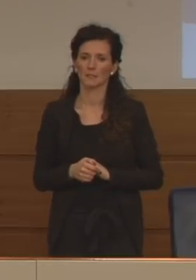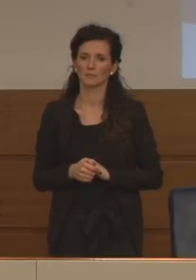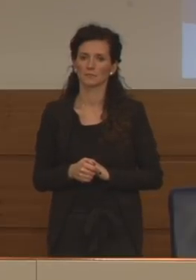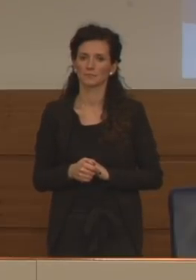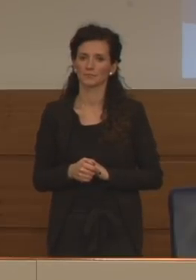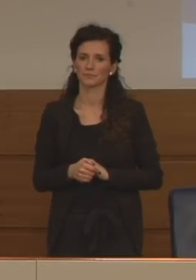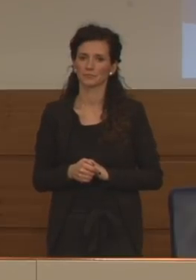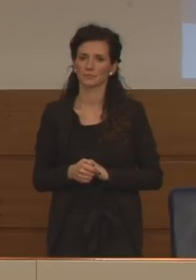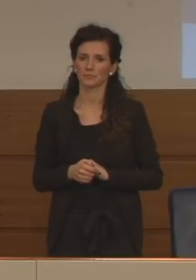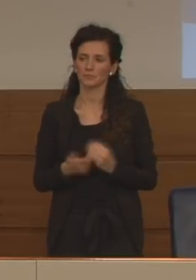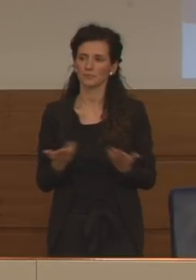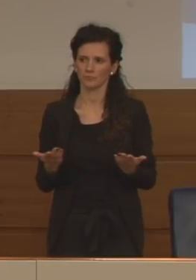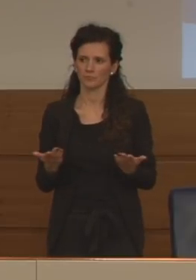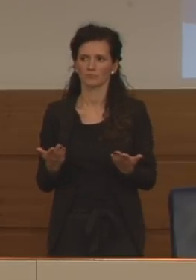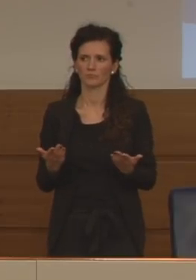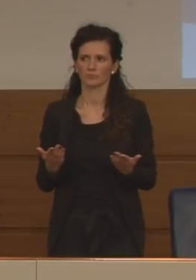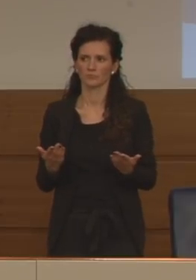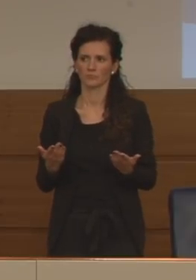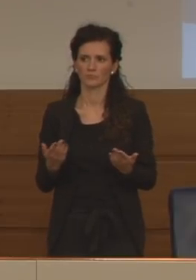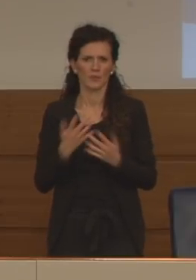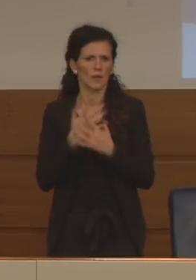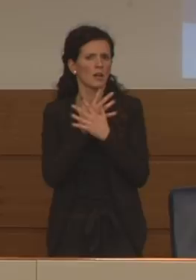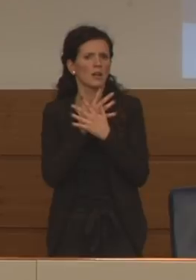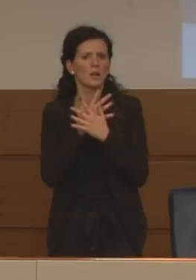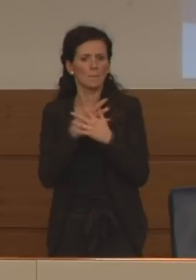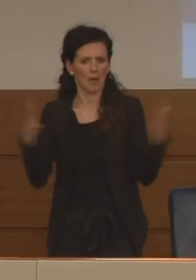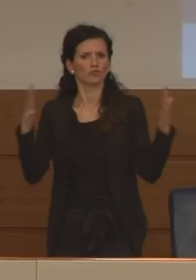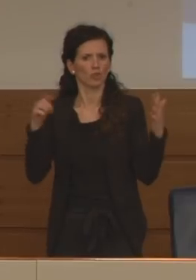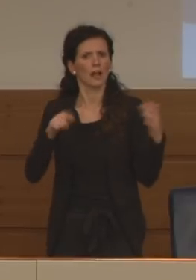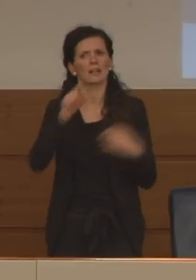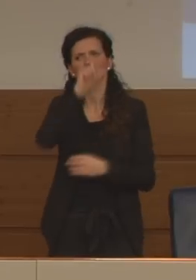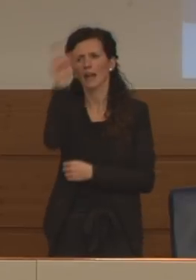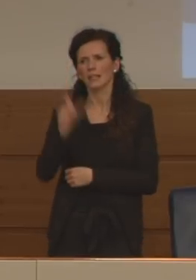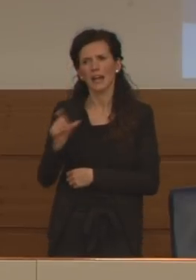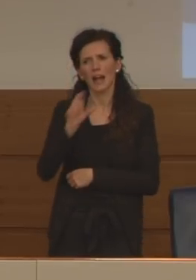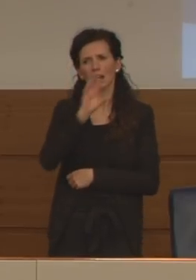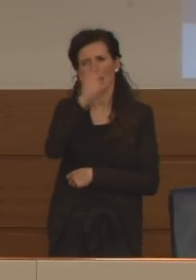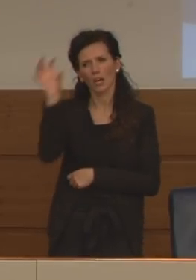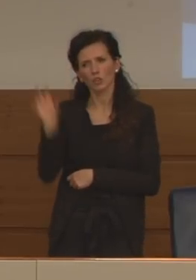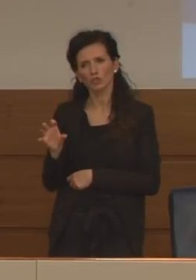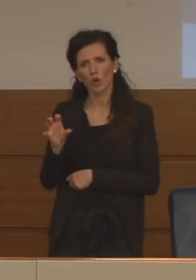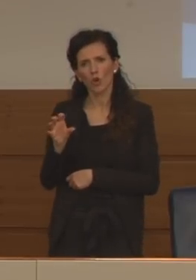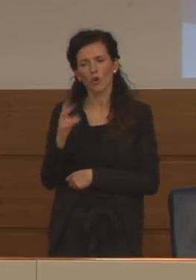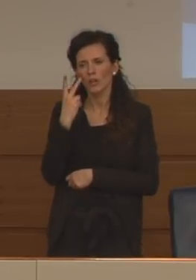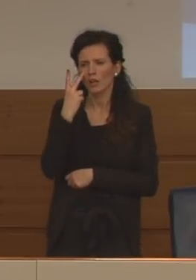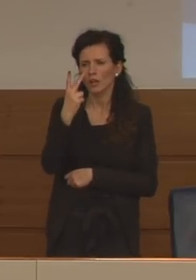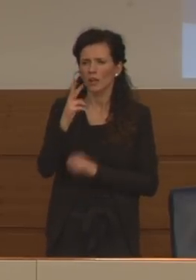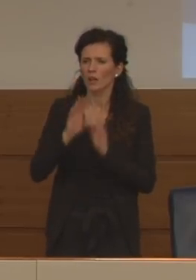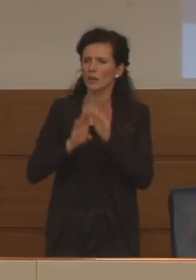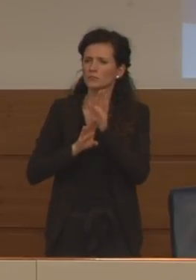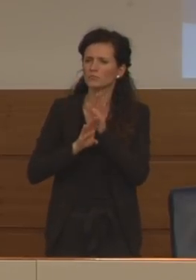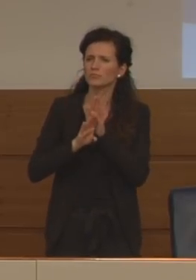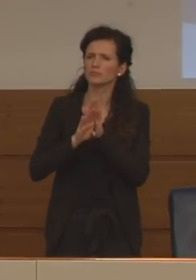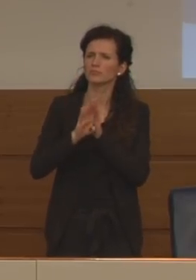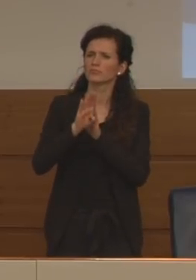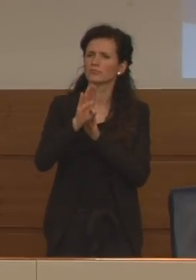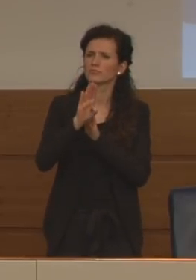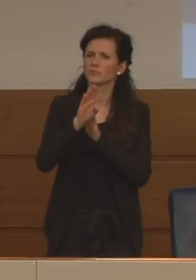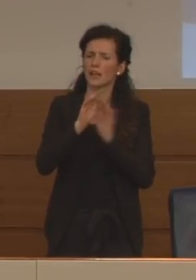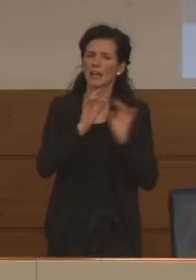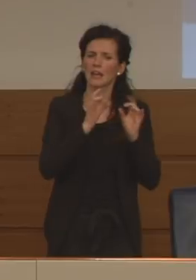in molte regioni da maggioranza delle regioni italiane è una curva ed è un numero di infezioni che è